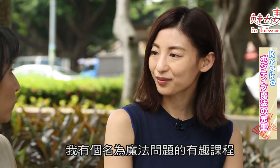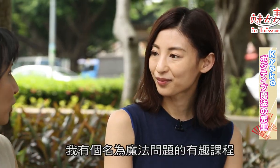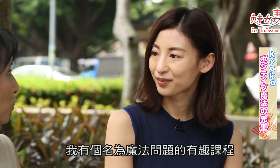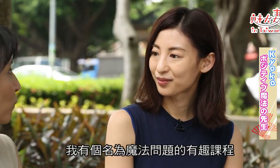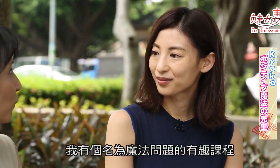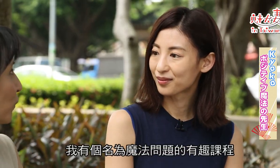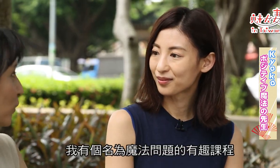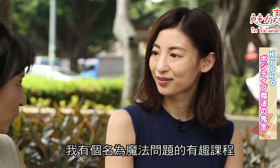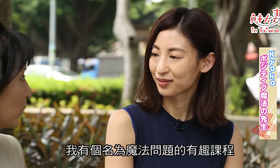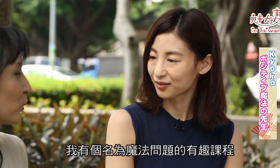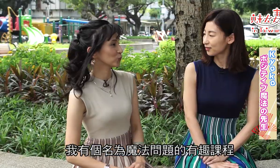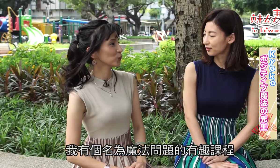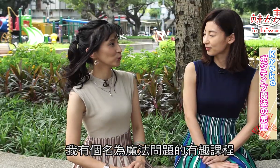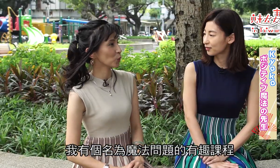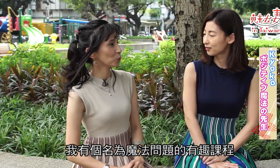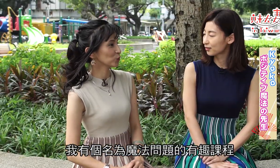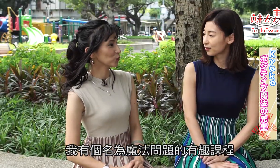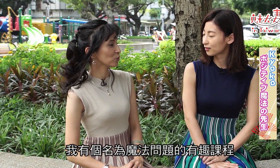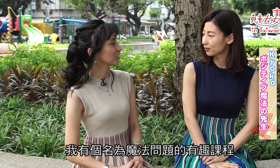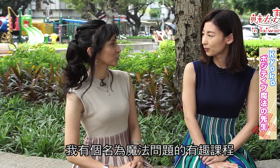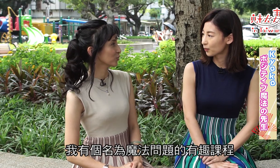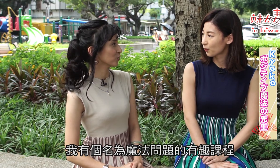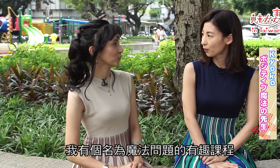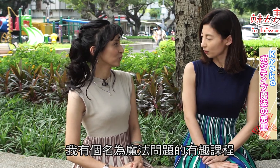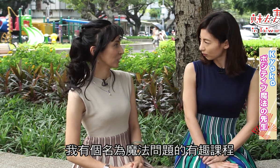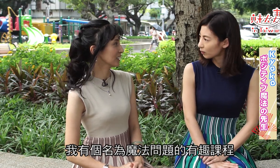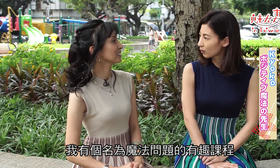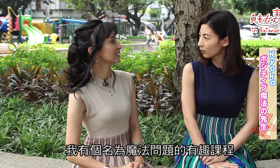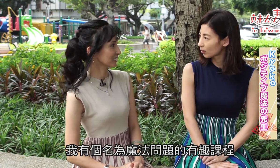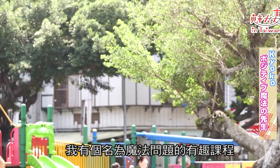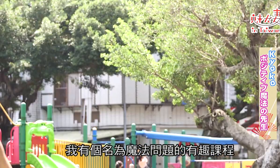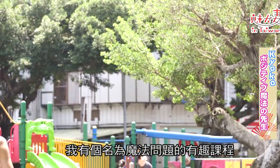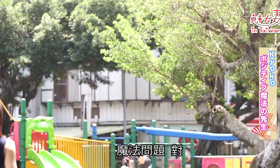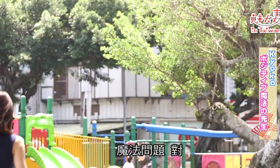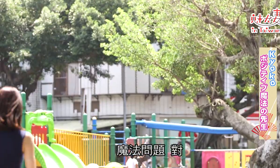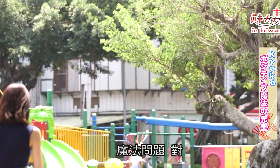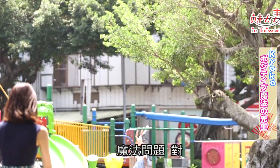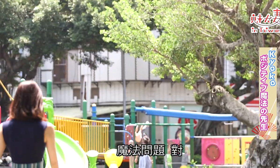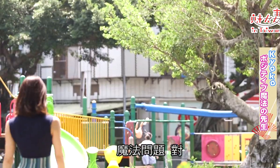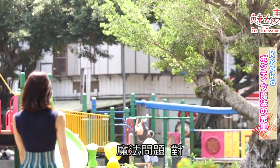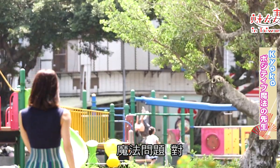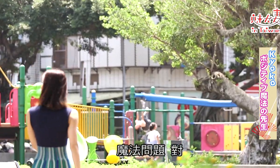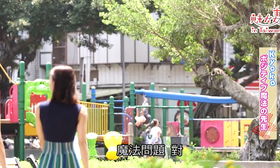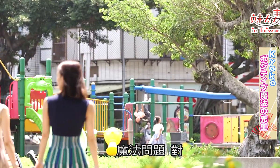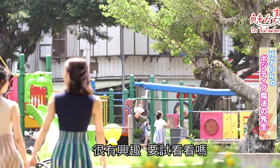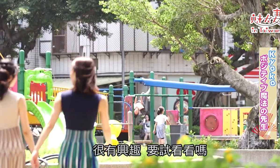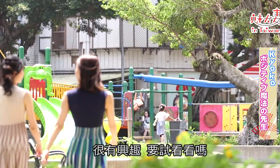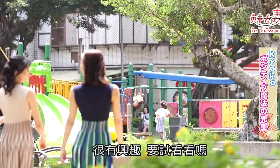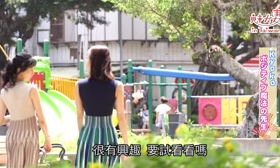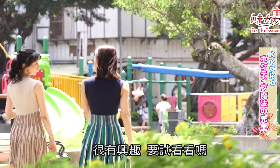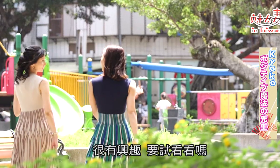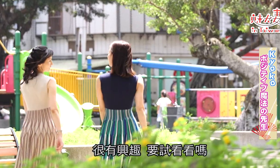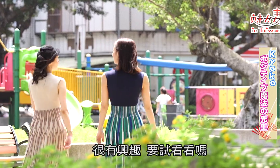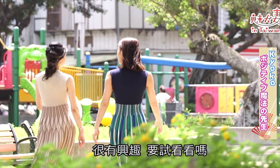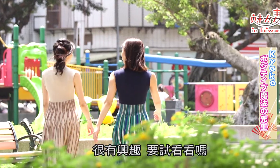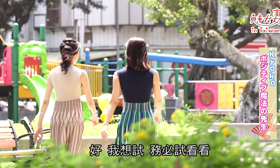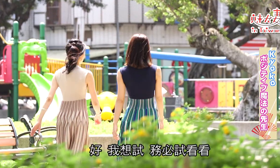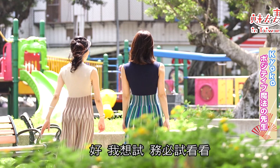質問というすごく面白いワークショップをやってるんですけど、 ちょっと や っ魔法の質問、気になりますね。 やってみませんか？ やりたいです